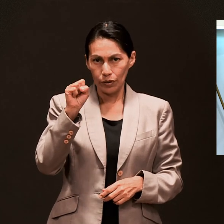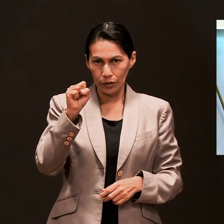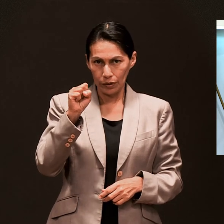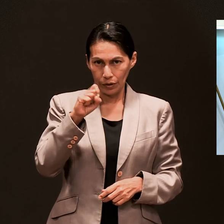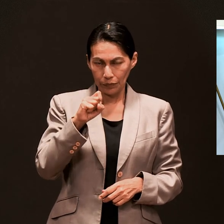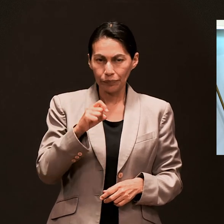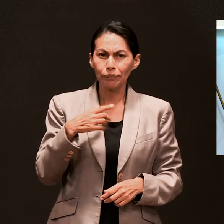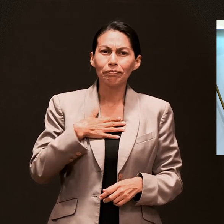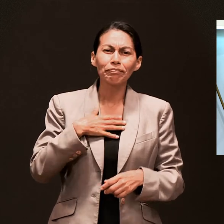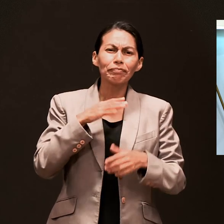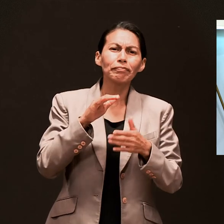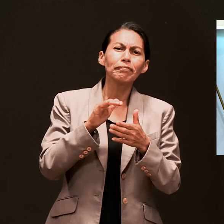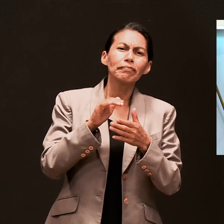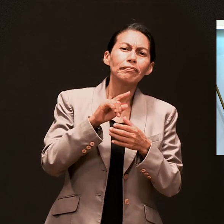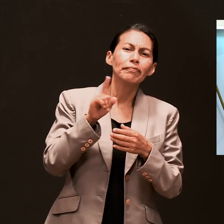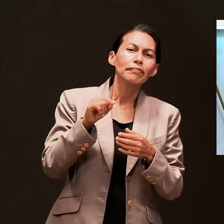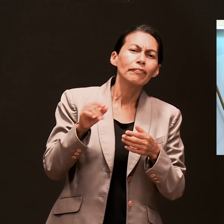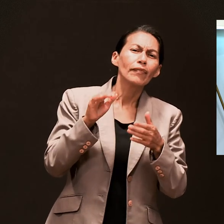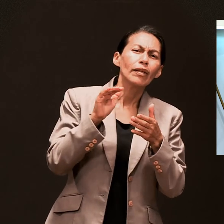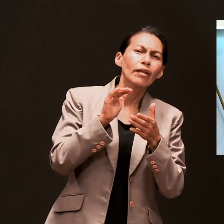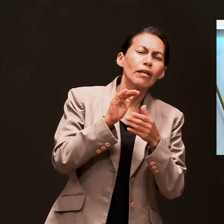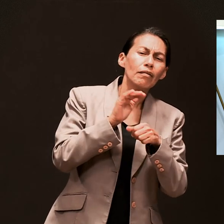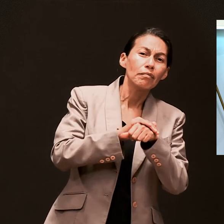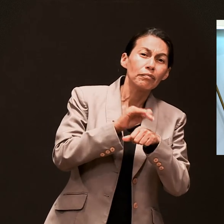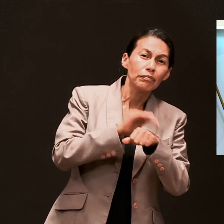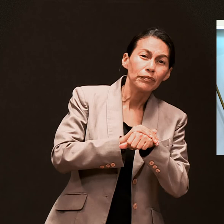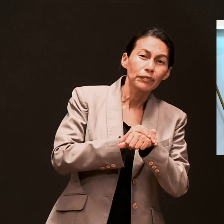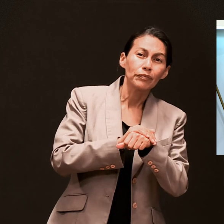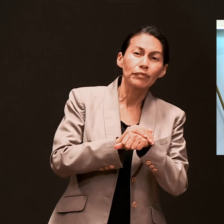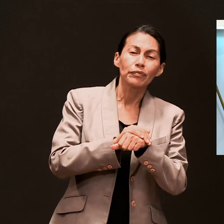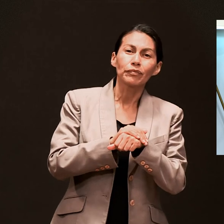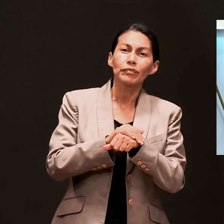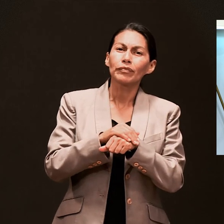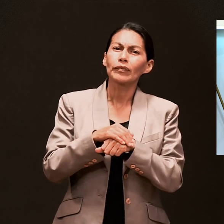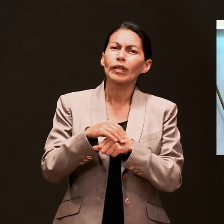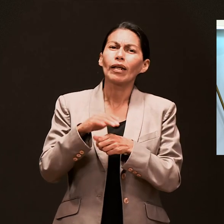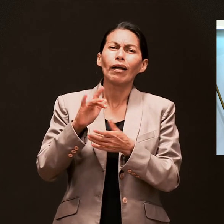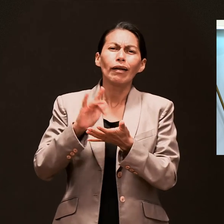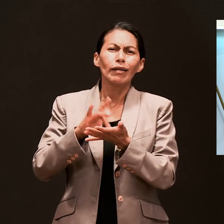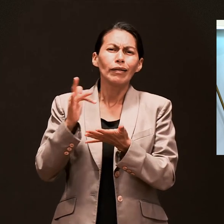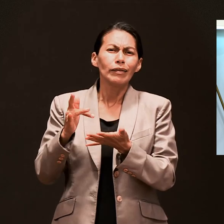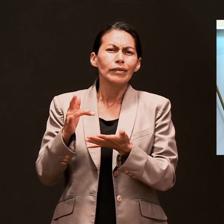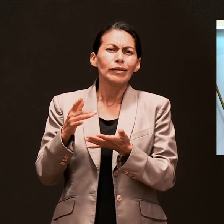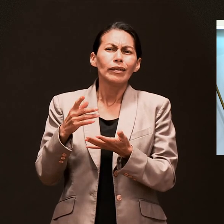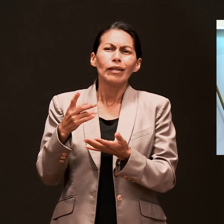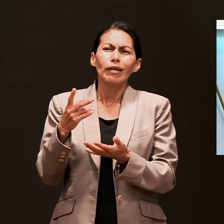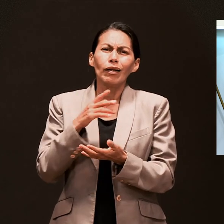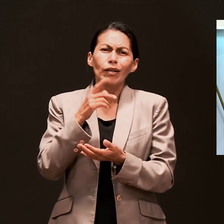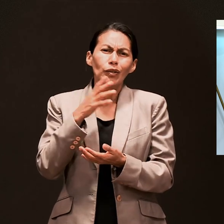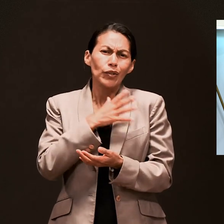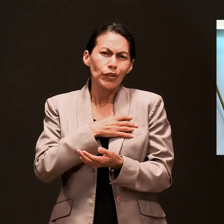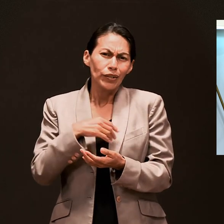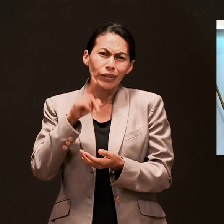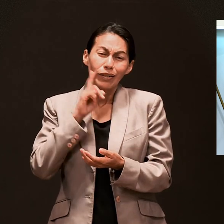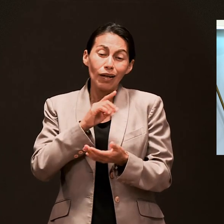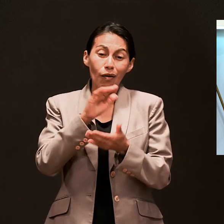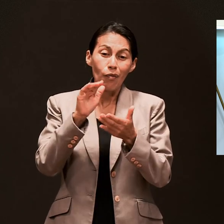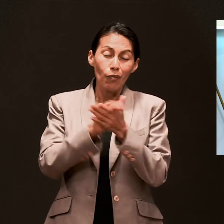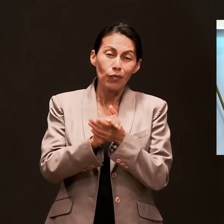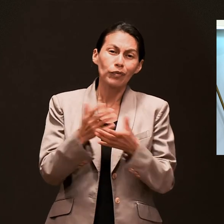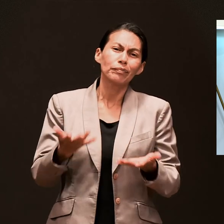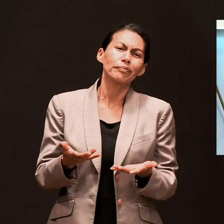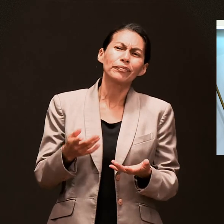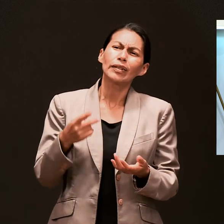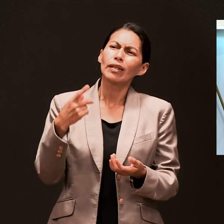Ruiz mi amigo agradece a Dios por la boda de su hija y también agradece porque